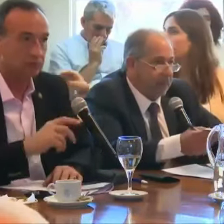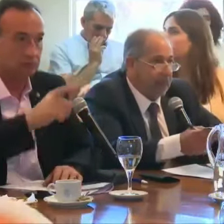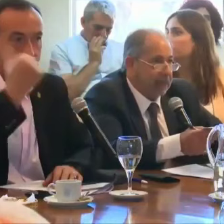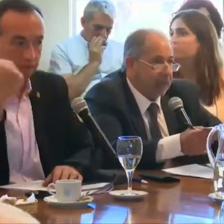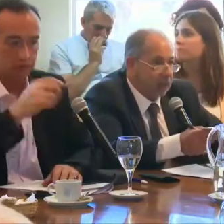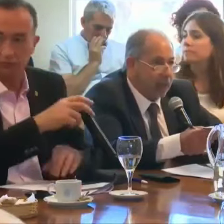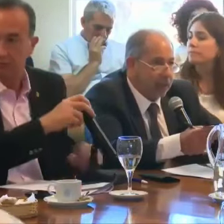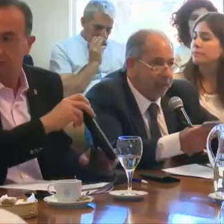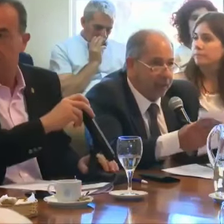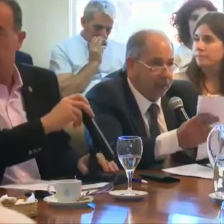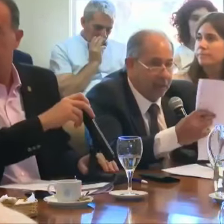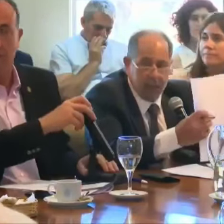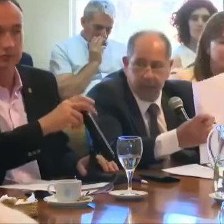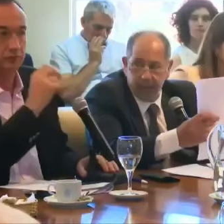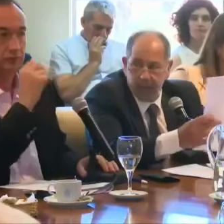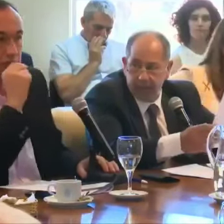Al traductor el micrófono, por favor.